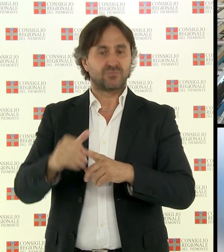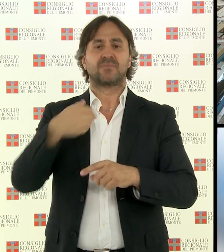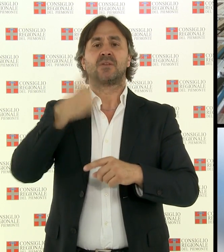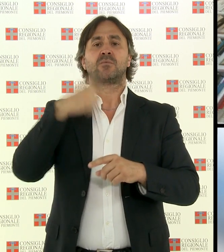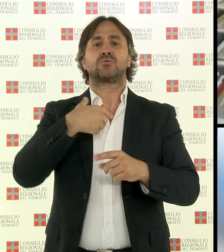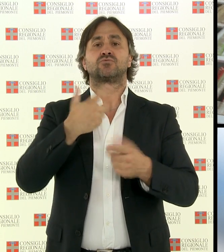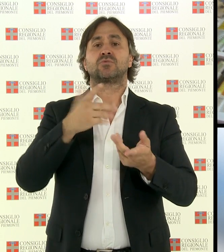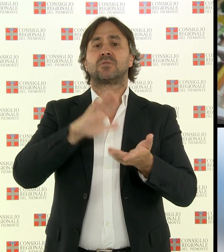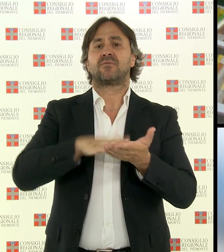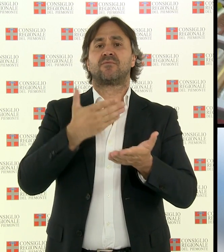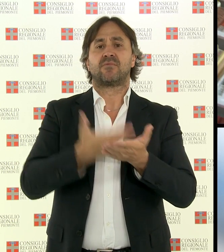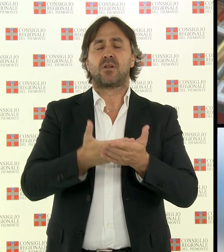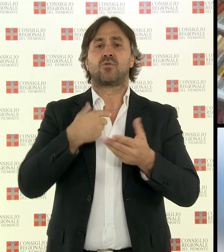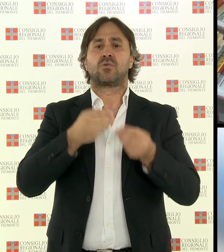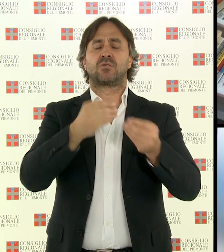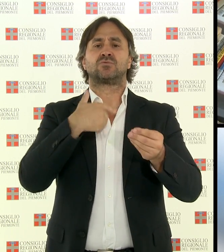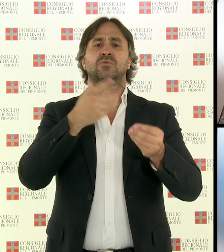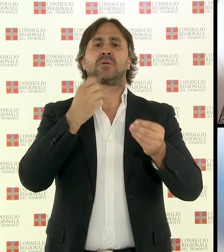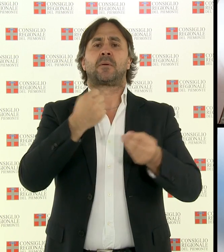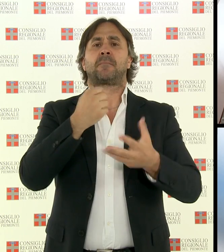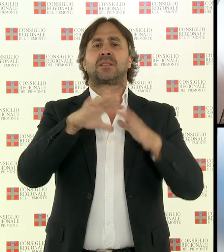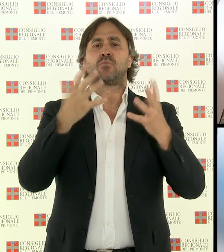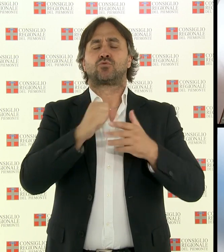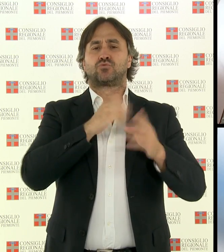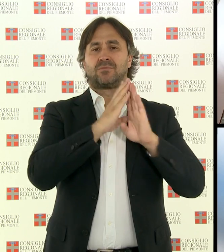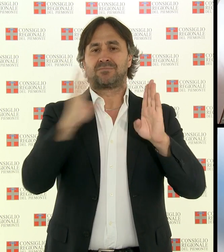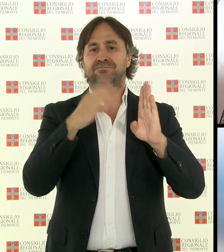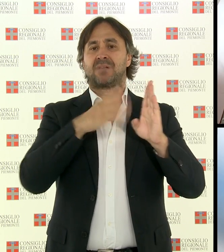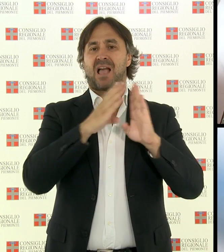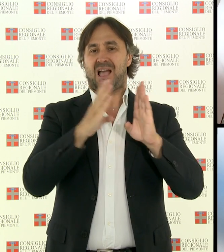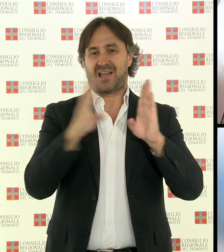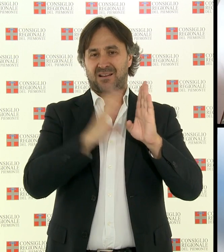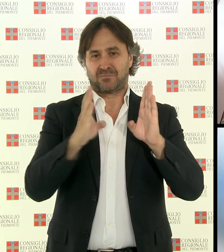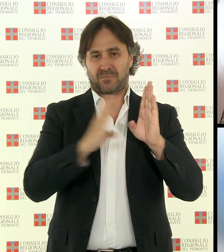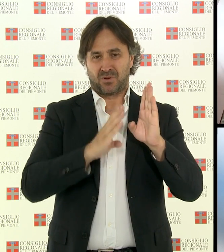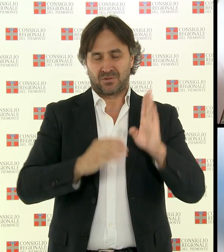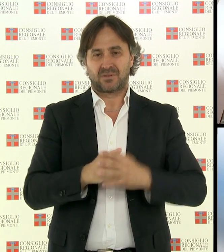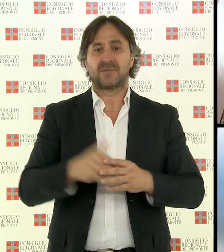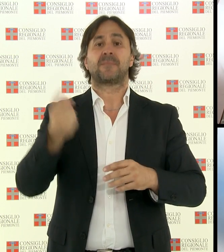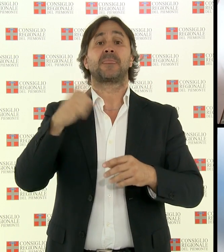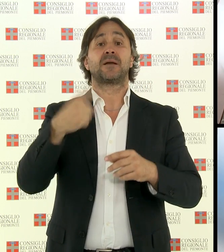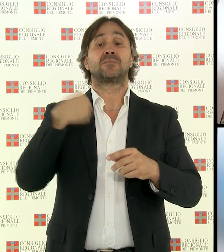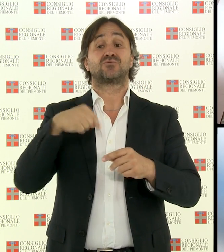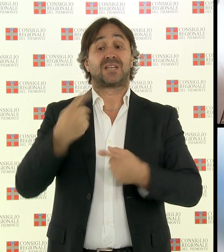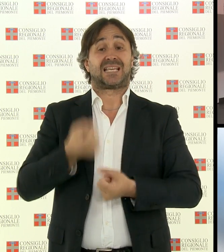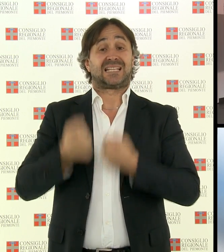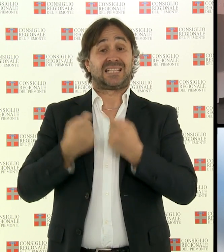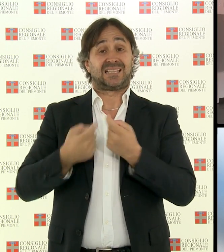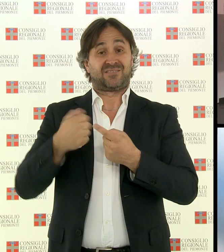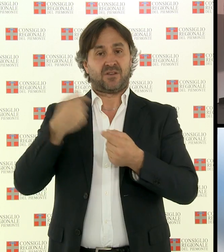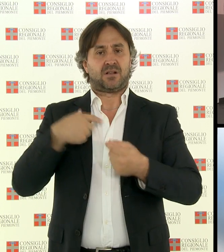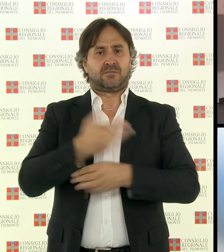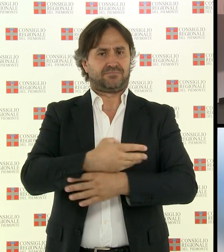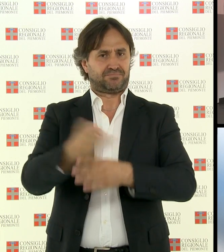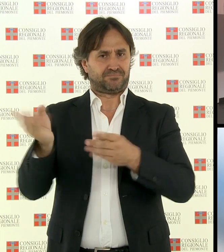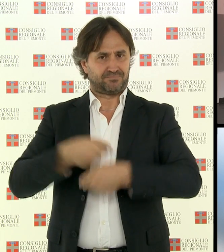e valorizzare patrimoni bibliotecari, archivistici e documentali e garantire una larga utenza delle proprie iniziative, l'accessibilità